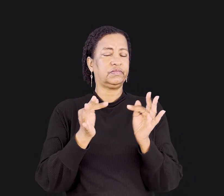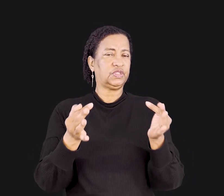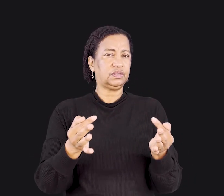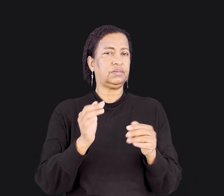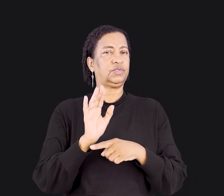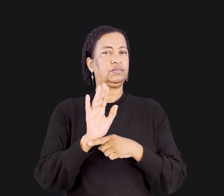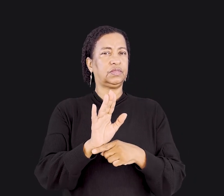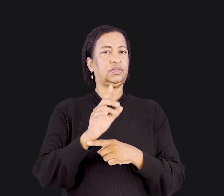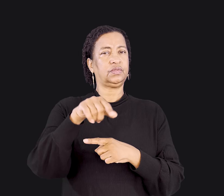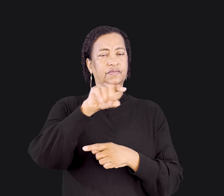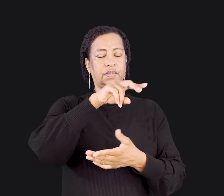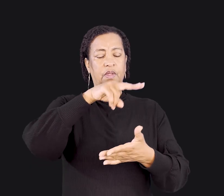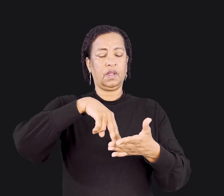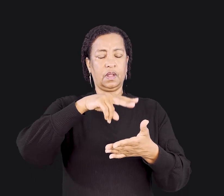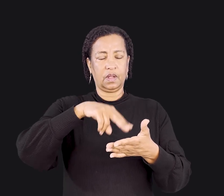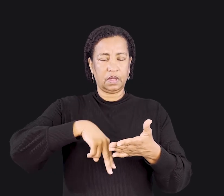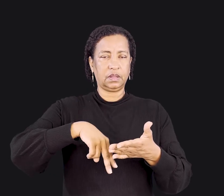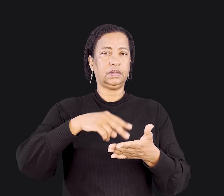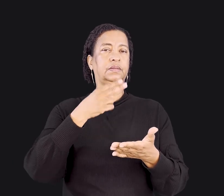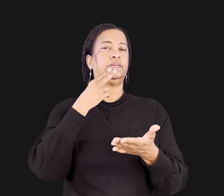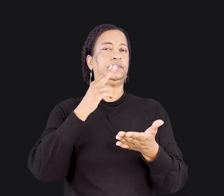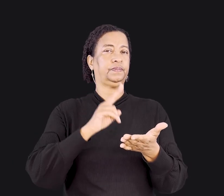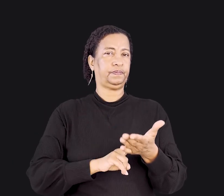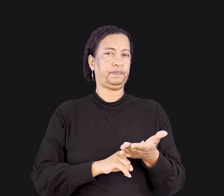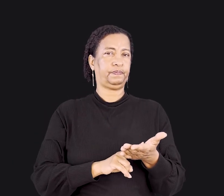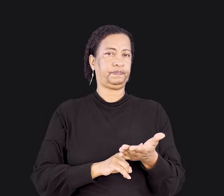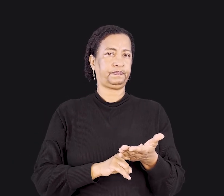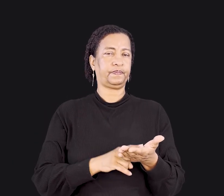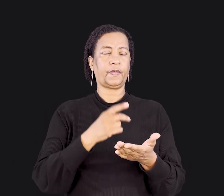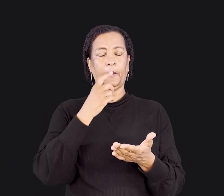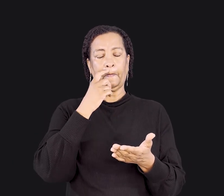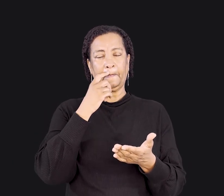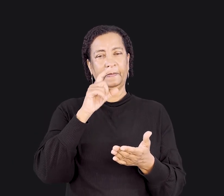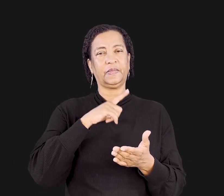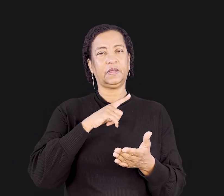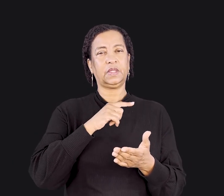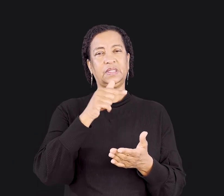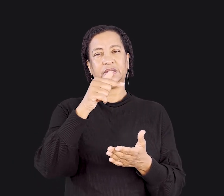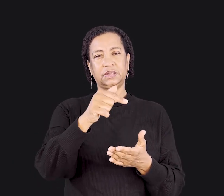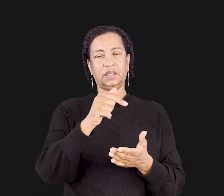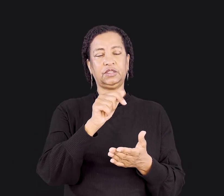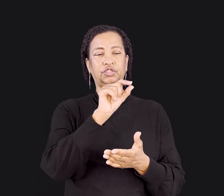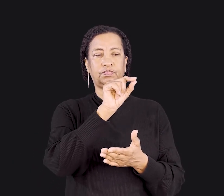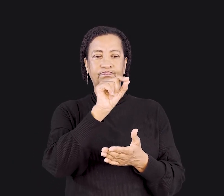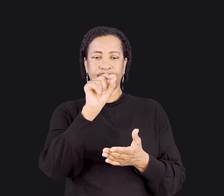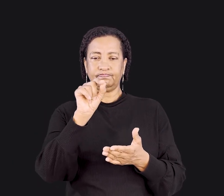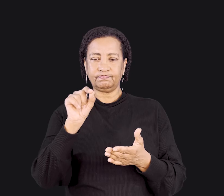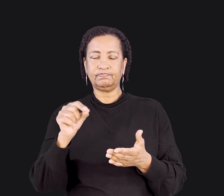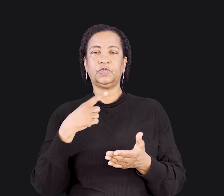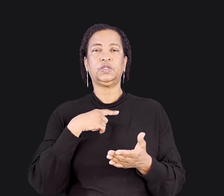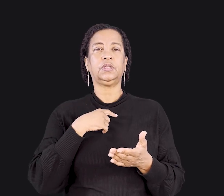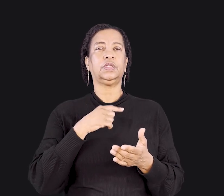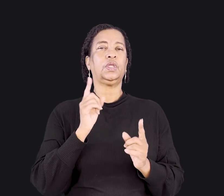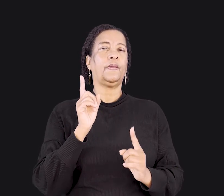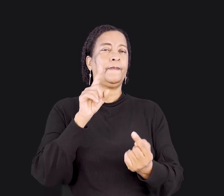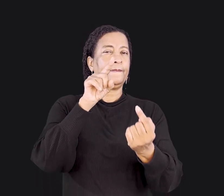que o ajudará na leitura que faremos dessa carta. Esse esboço possui 7 pontos que correspondem aos tópicos principais da